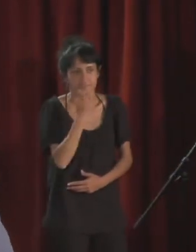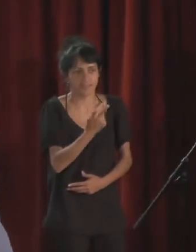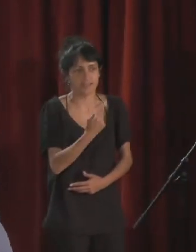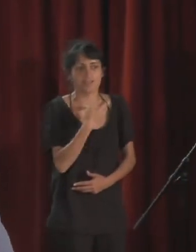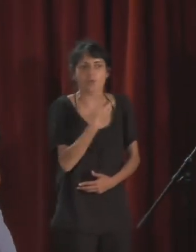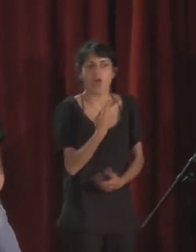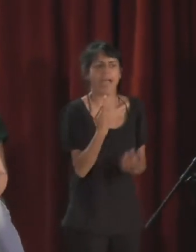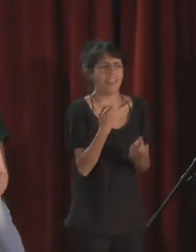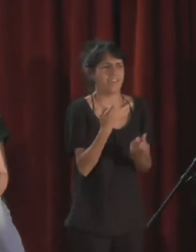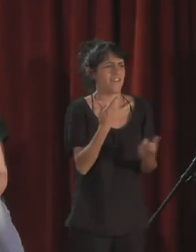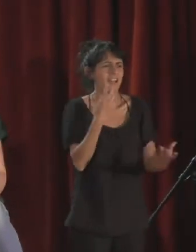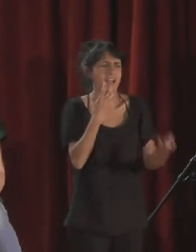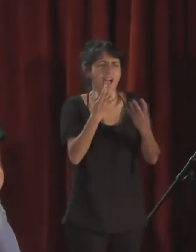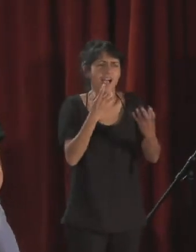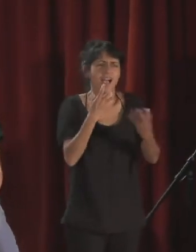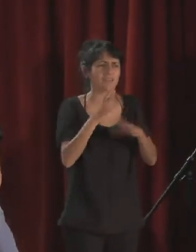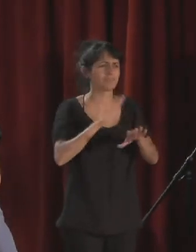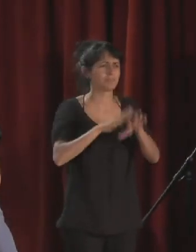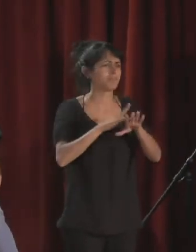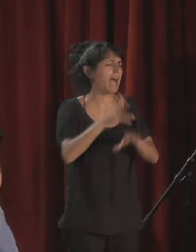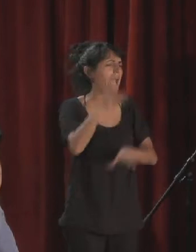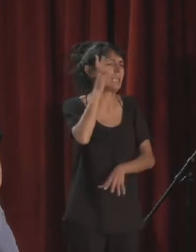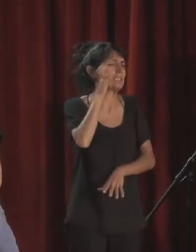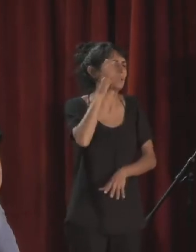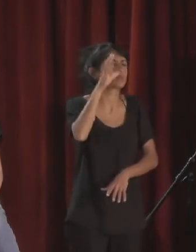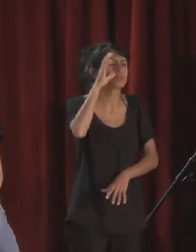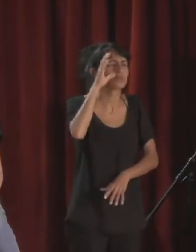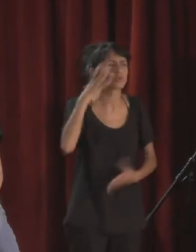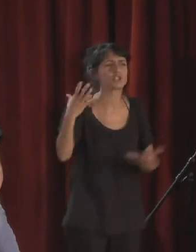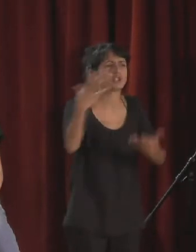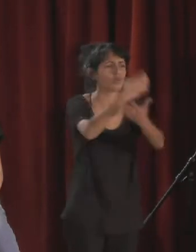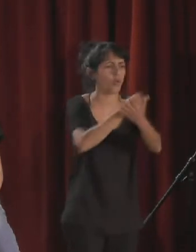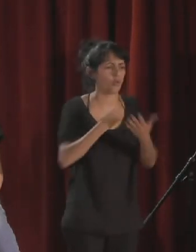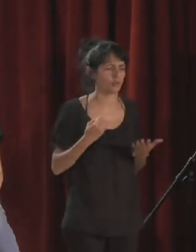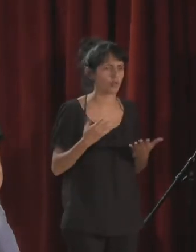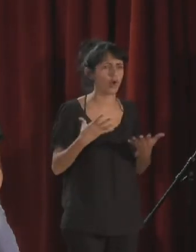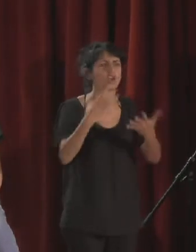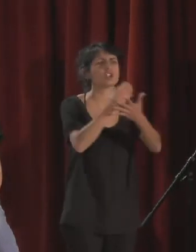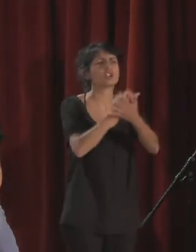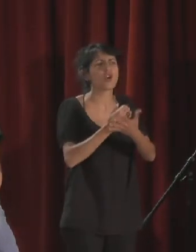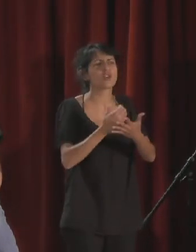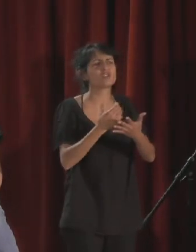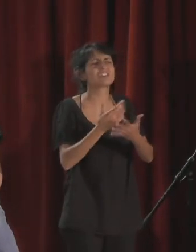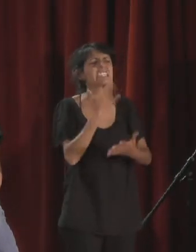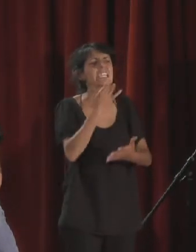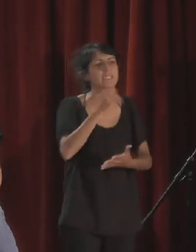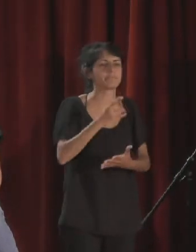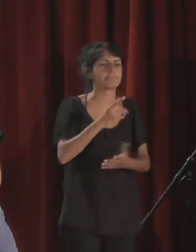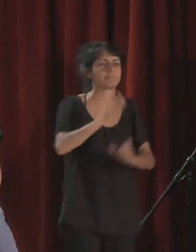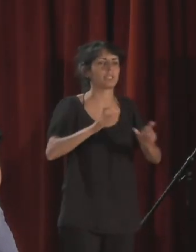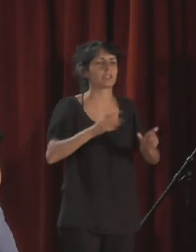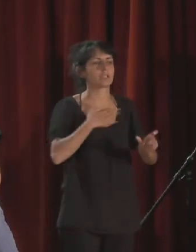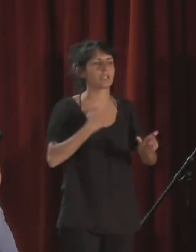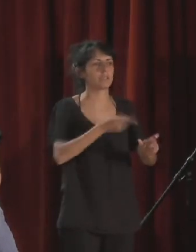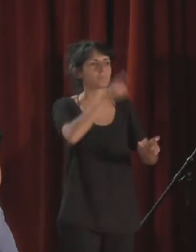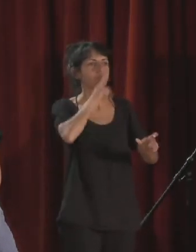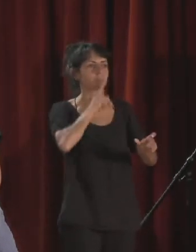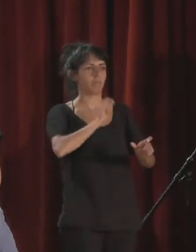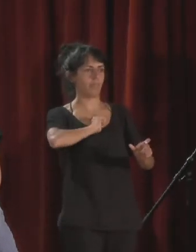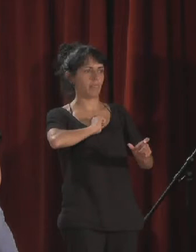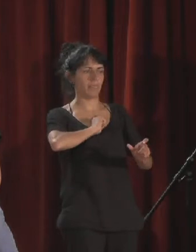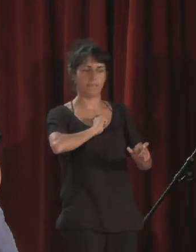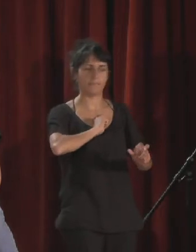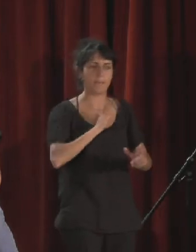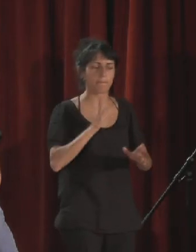máis alto, para que nos escoiten. E que nos escoiten todos aqueles que nos queren calar. Para min un orgullo especial estar en este